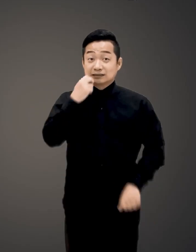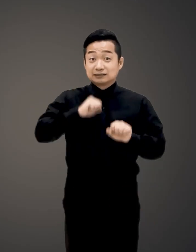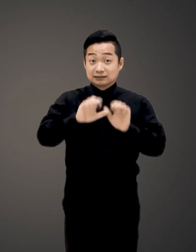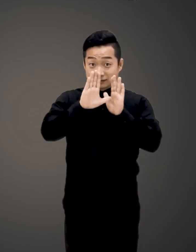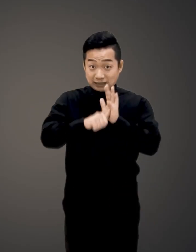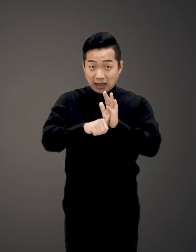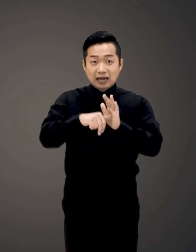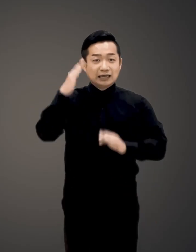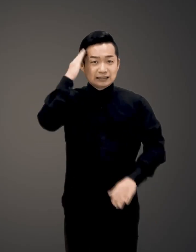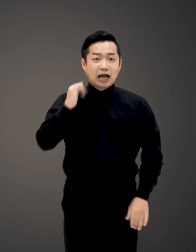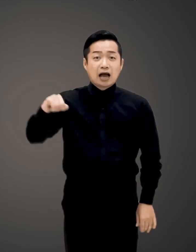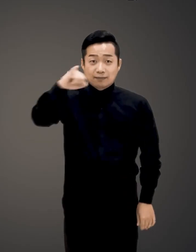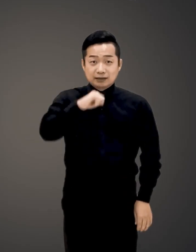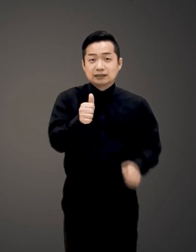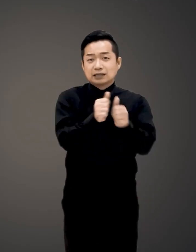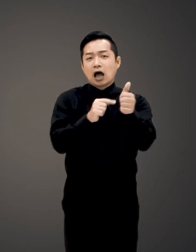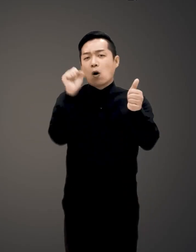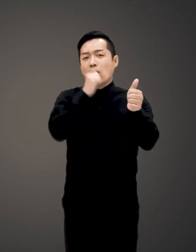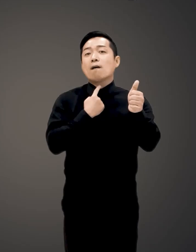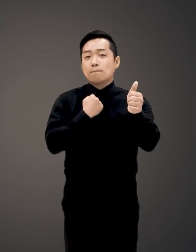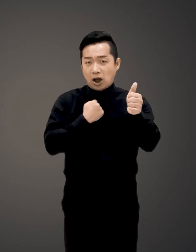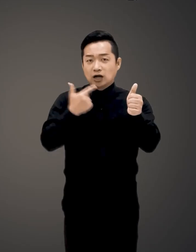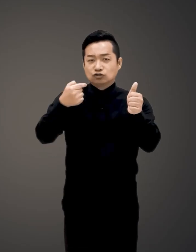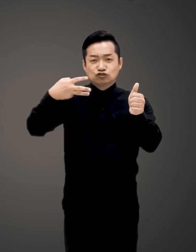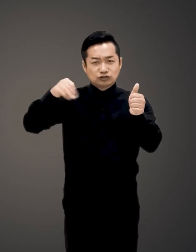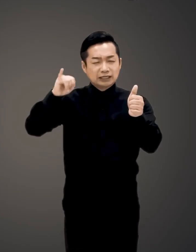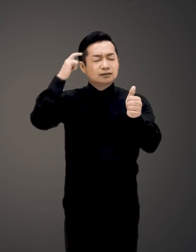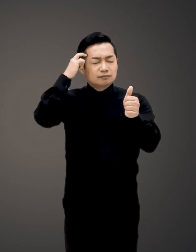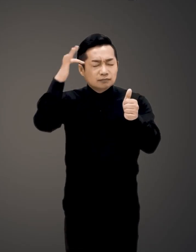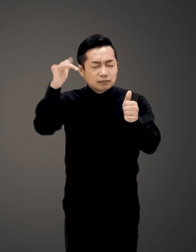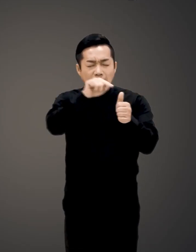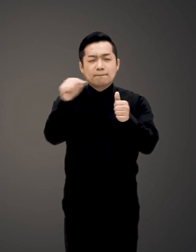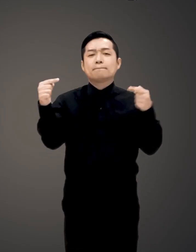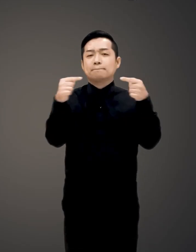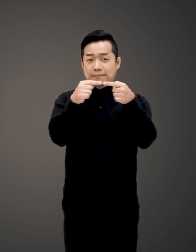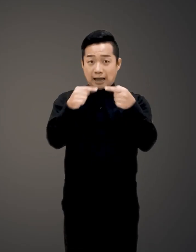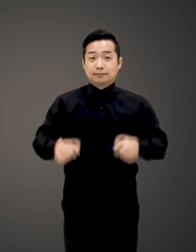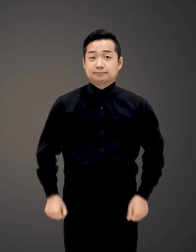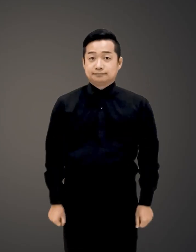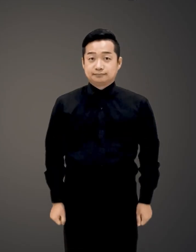생전에 스파이더맨을 좋아했던 누리를 떠올린 것이다.